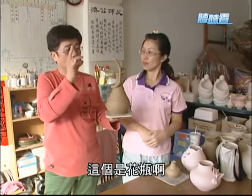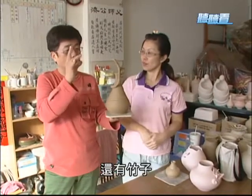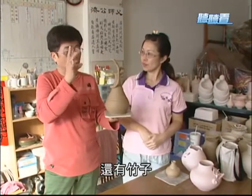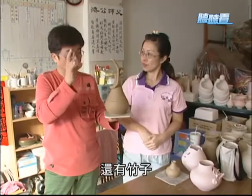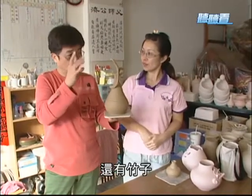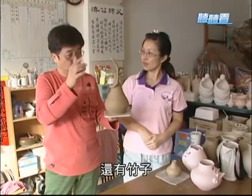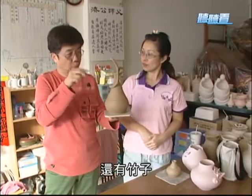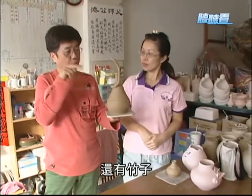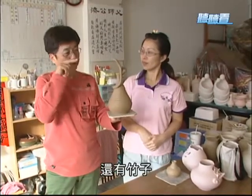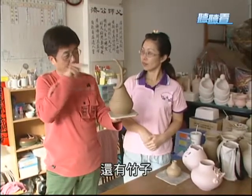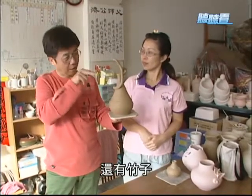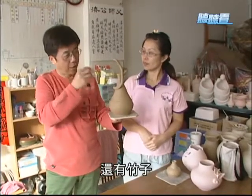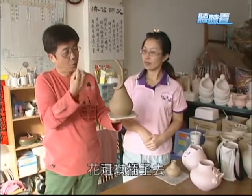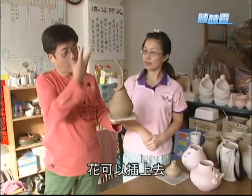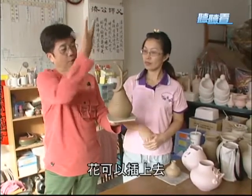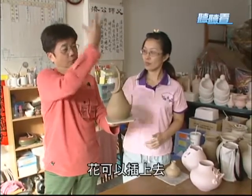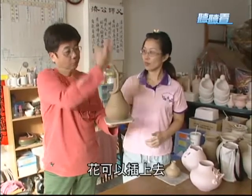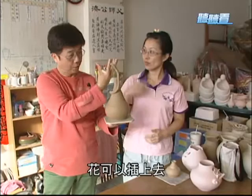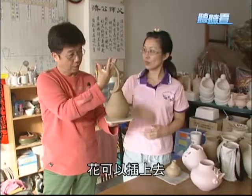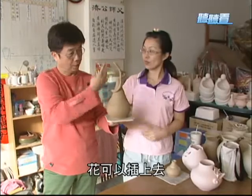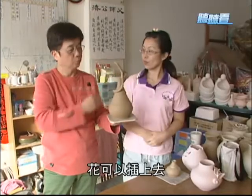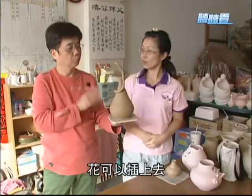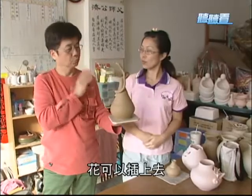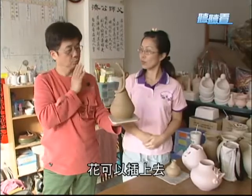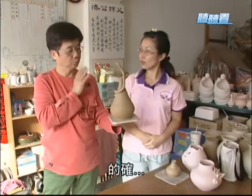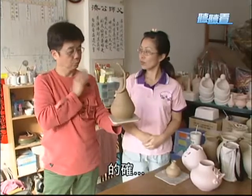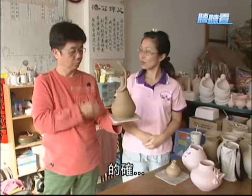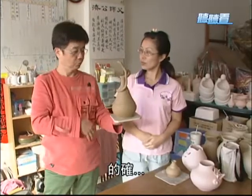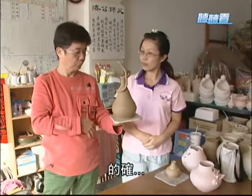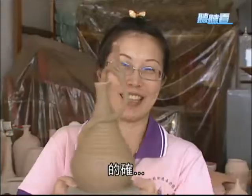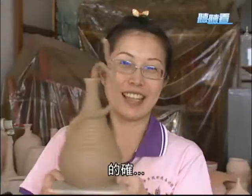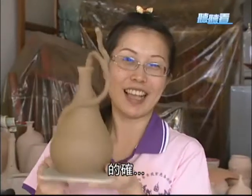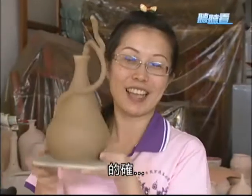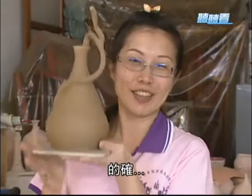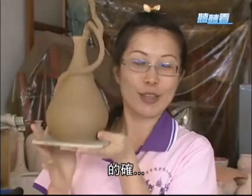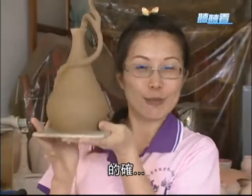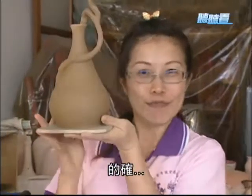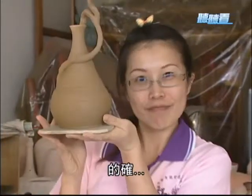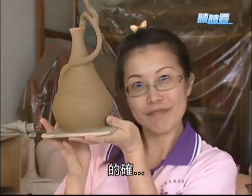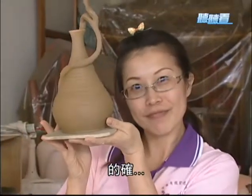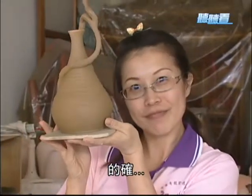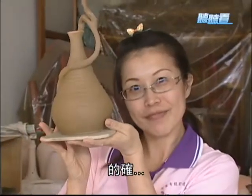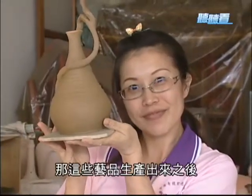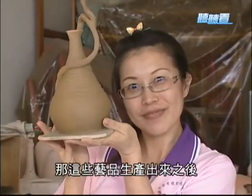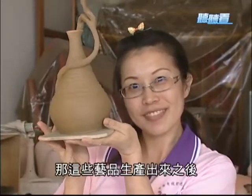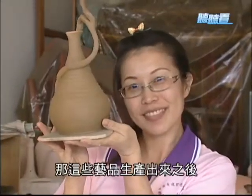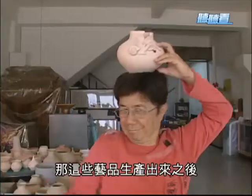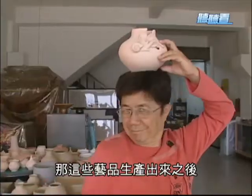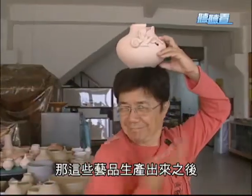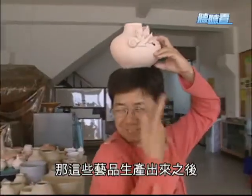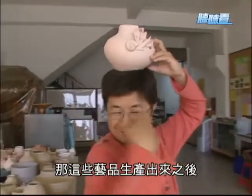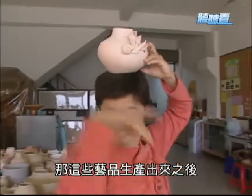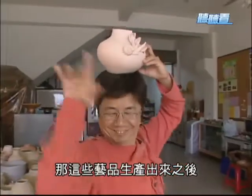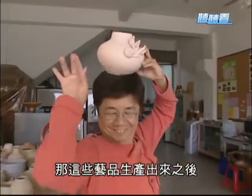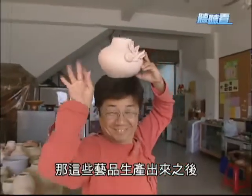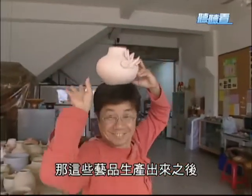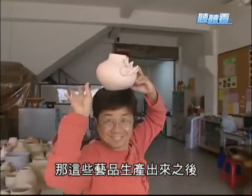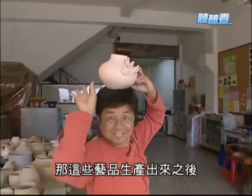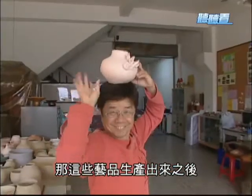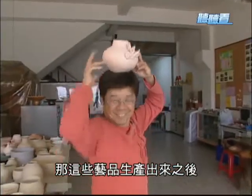有竹子，花可以插上去。啊，的确的确。 那这些艺品做生产出来之后，是